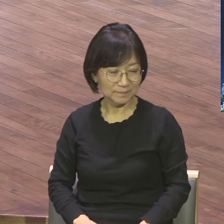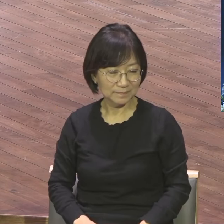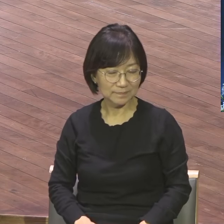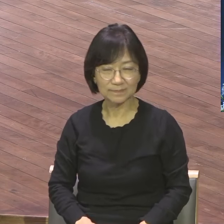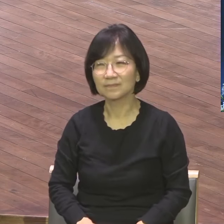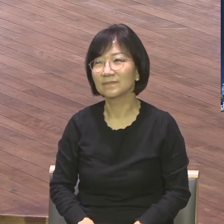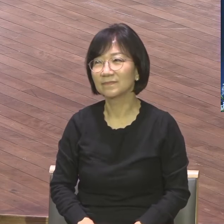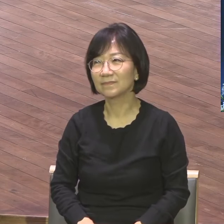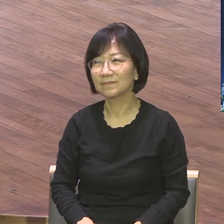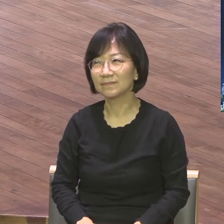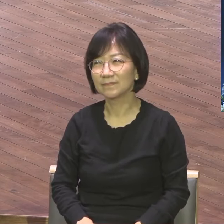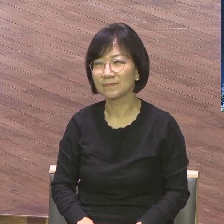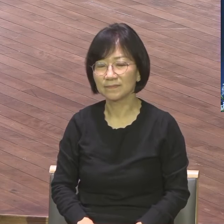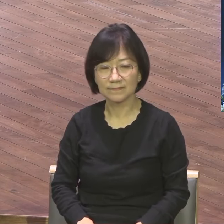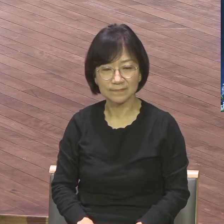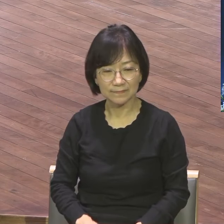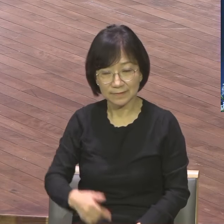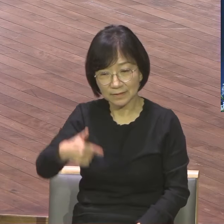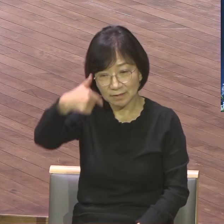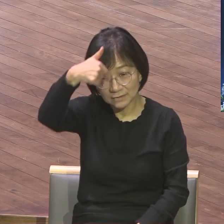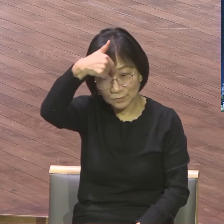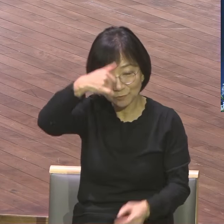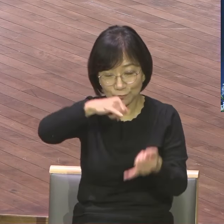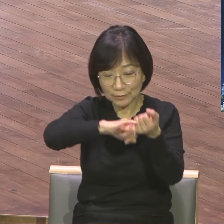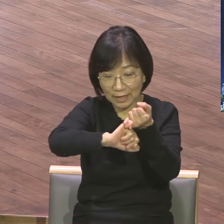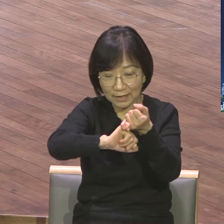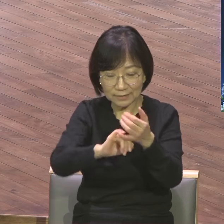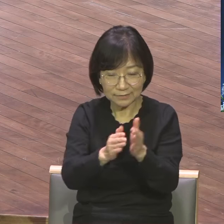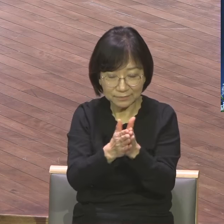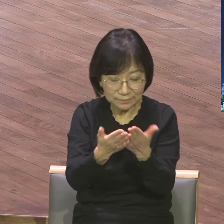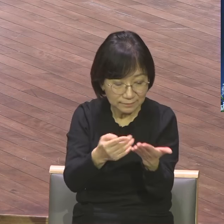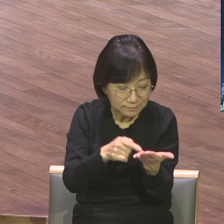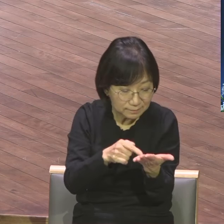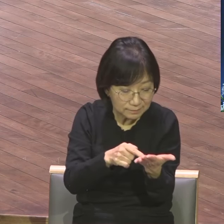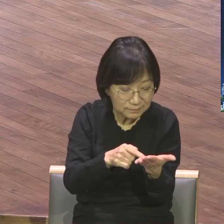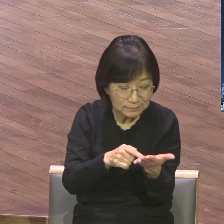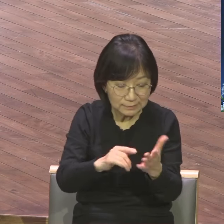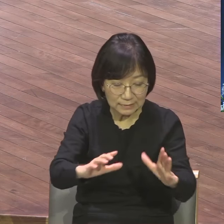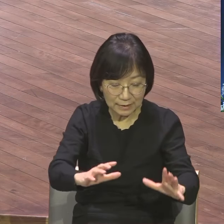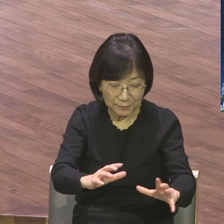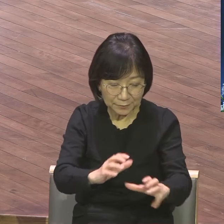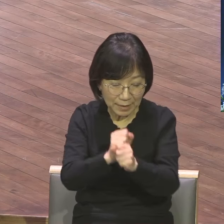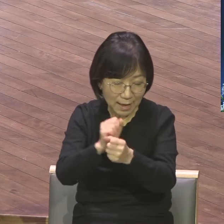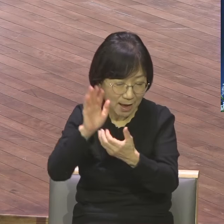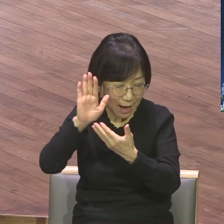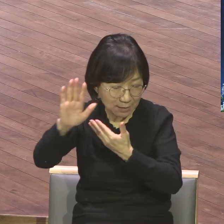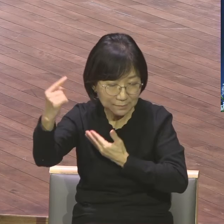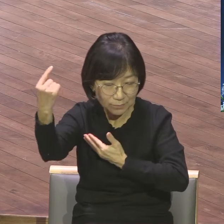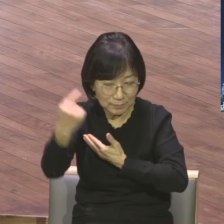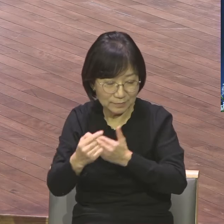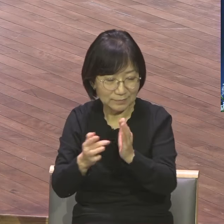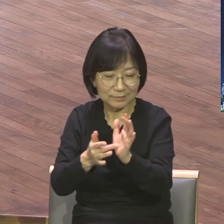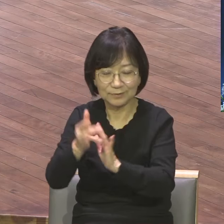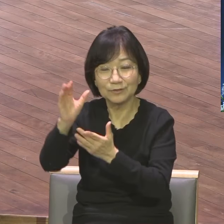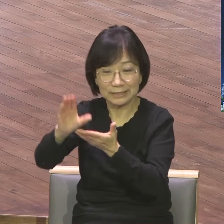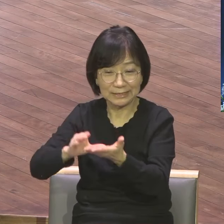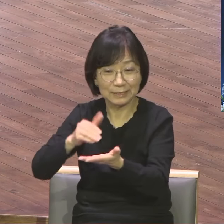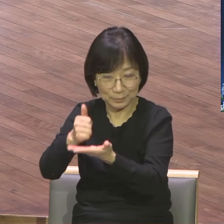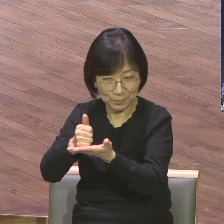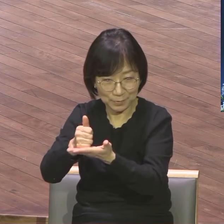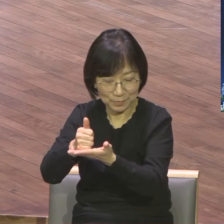구약은 장차 오실 그리스도를 예표하는 책입니다. 장차 오실 그리스도의 메시지, 사역,